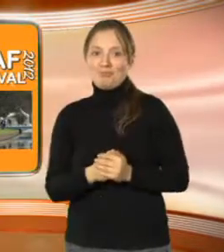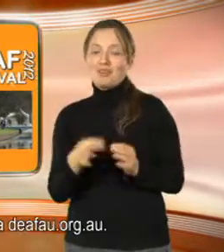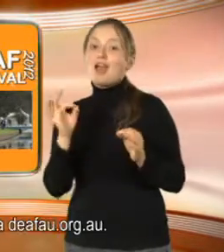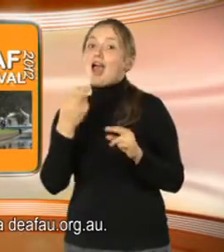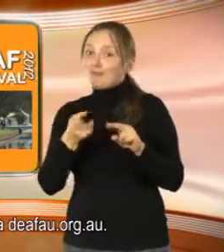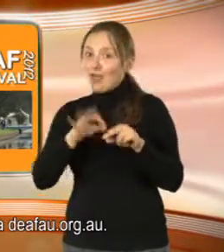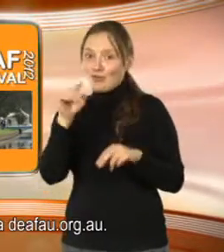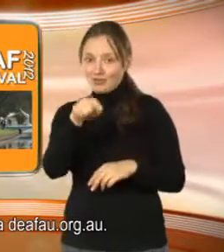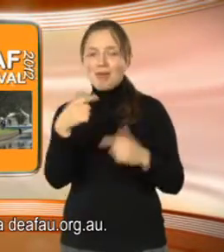Več o tem na